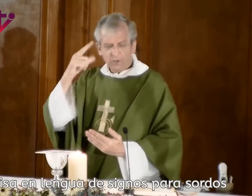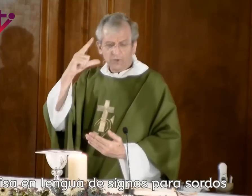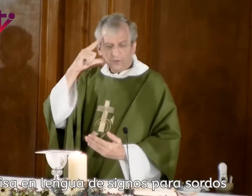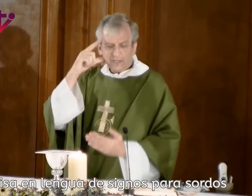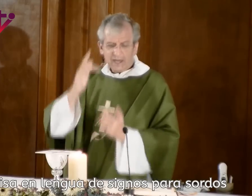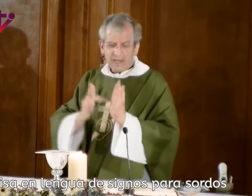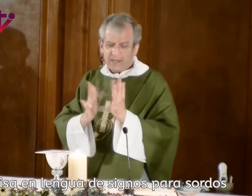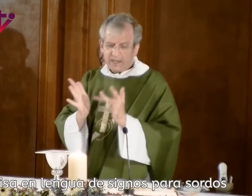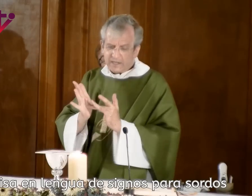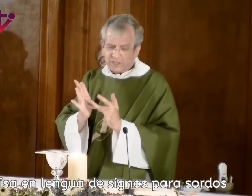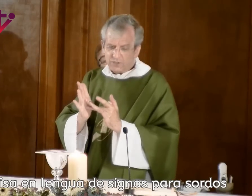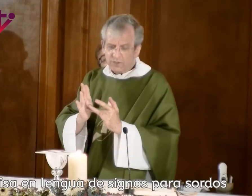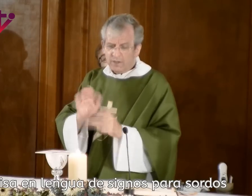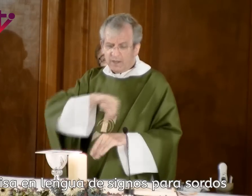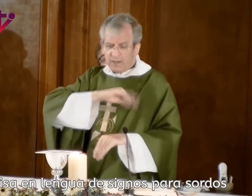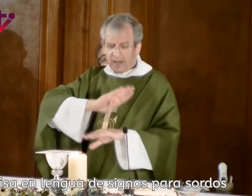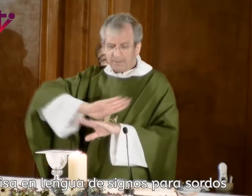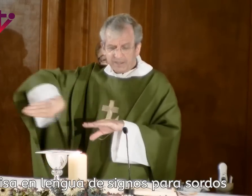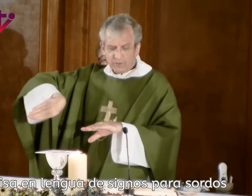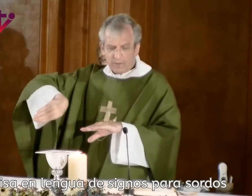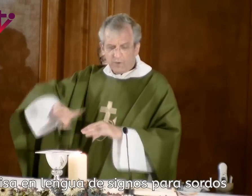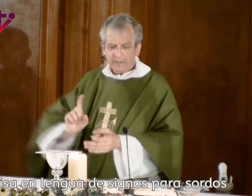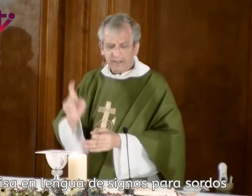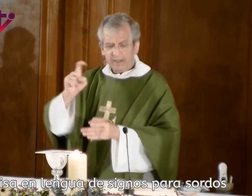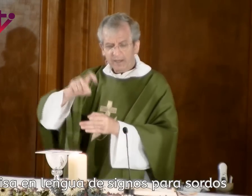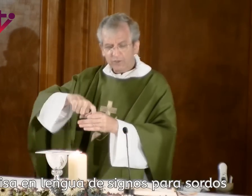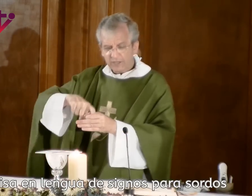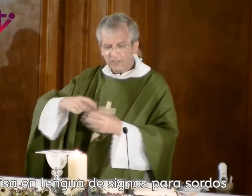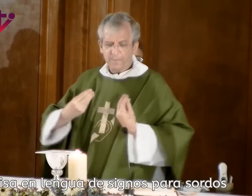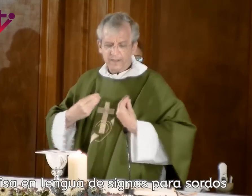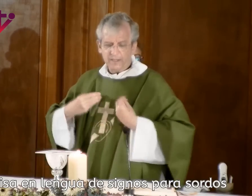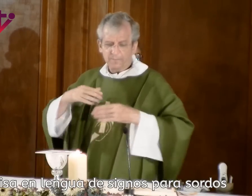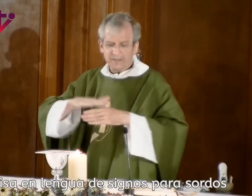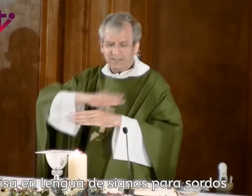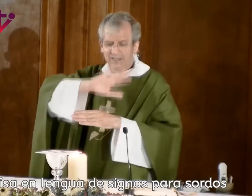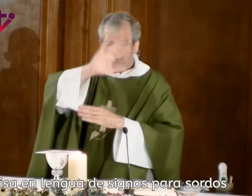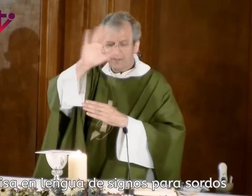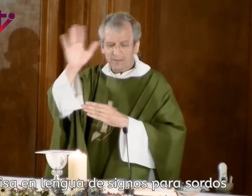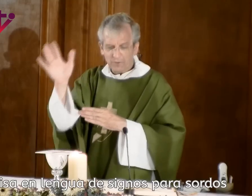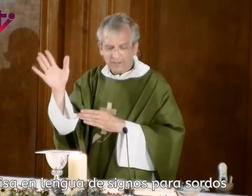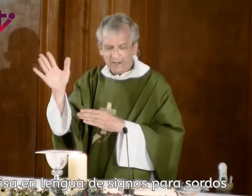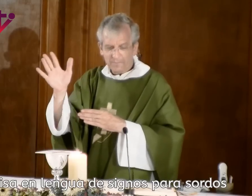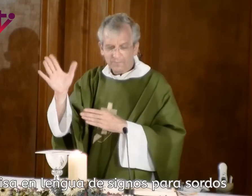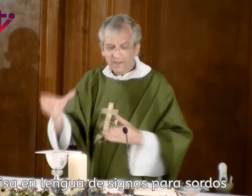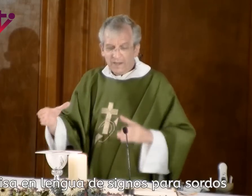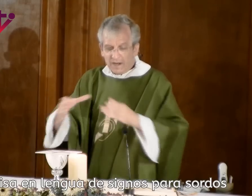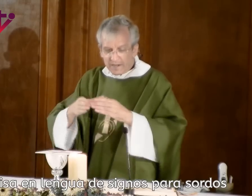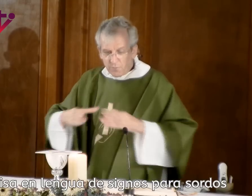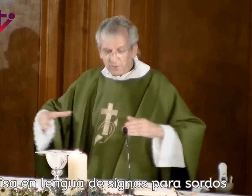domingo, día en que Cristo ha vencido la muerte y nos ha hecho partícipes de su vida inmortal, reúne en